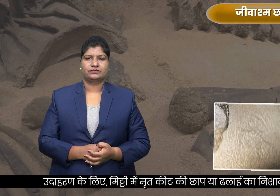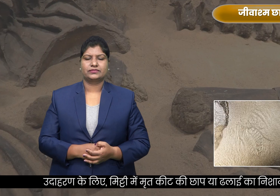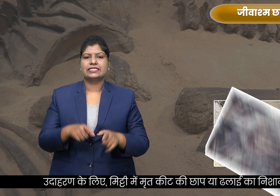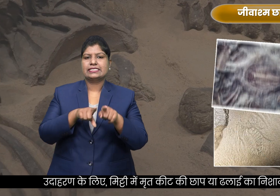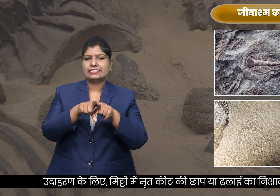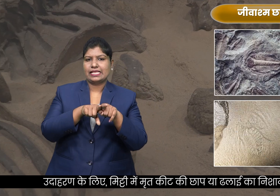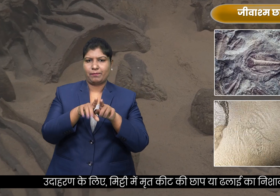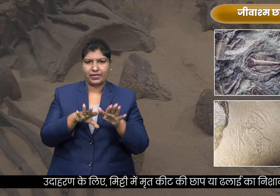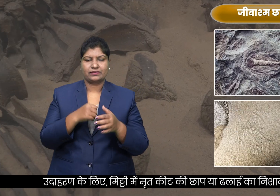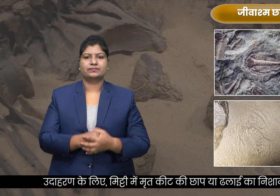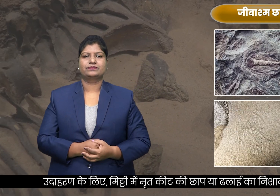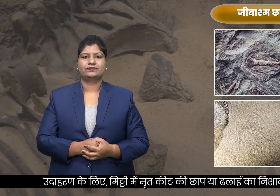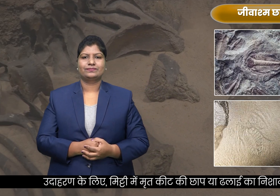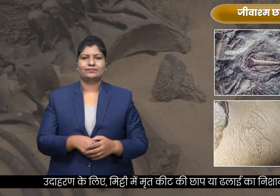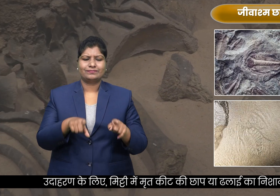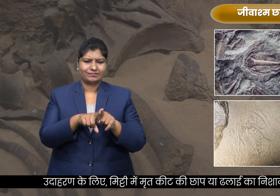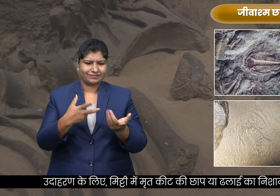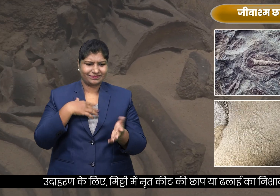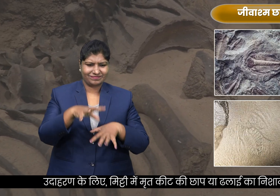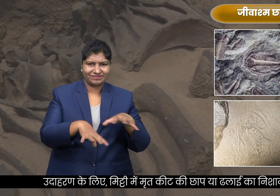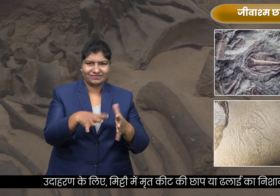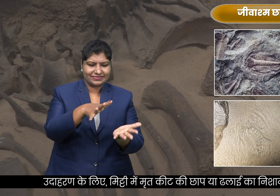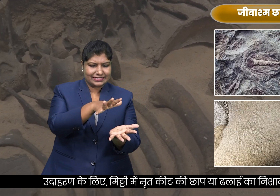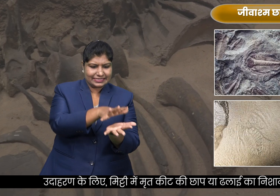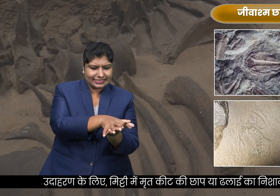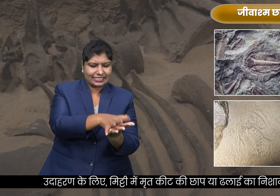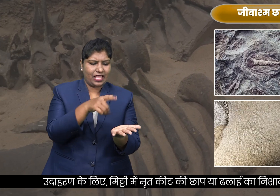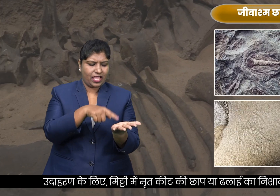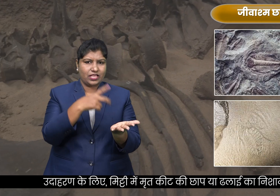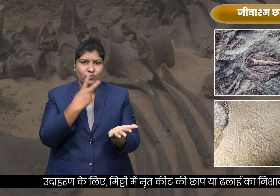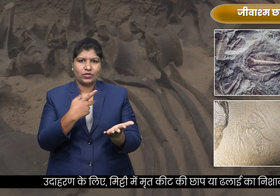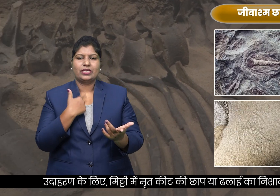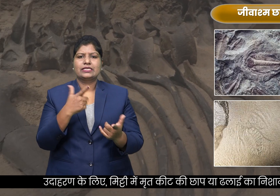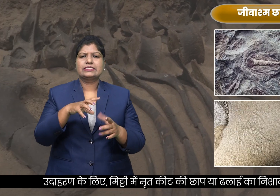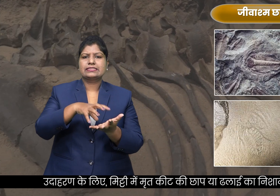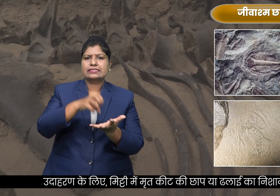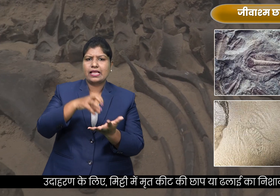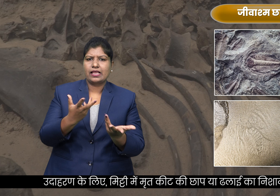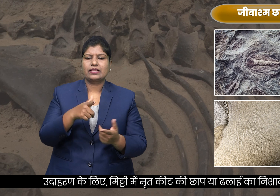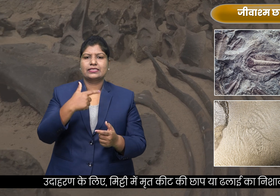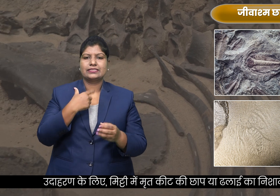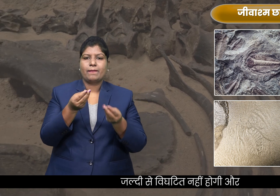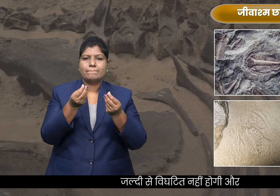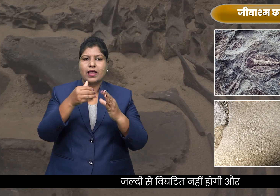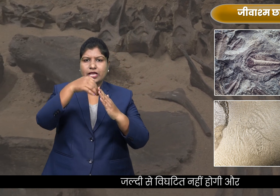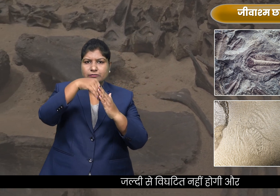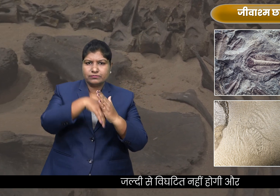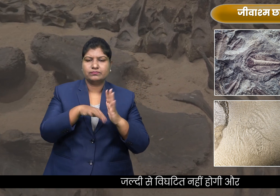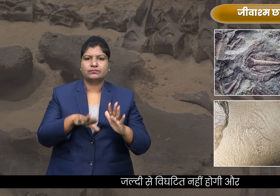उदाहरण के लिए, मिट्टी में मृत कीट की छाप या ढलाई का निशान या ढाल जल्दी से विघटित